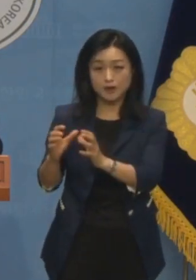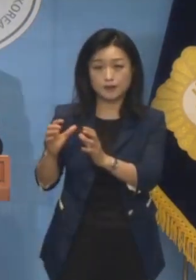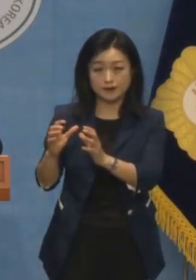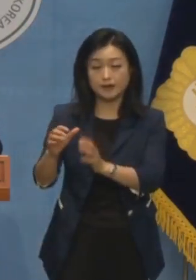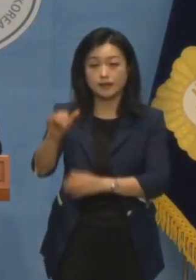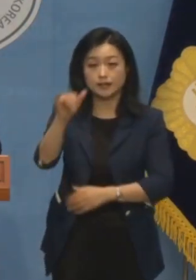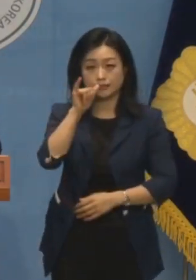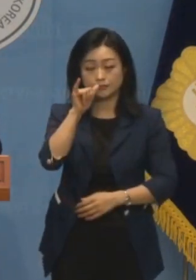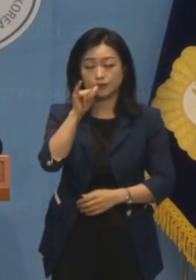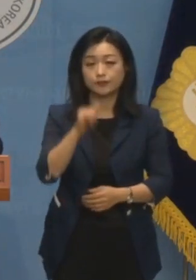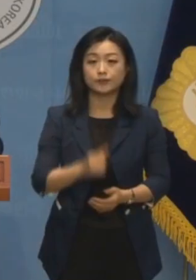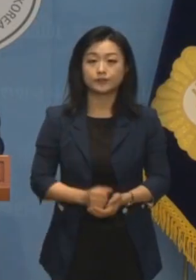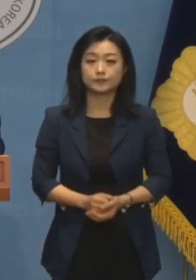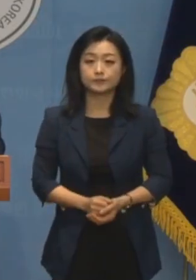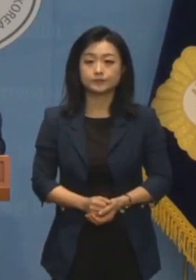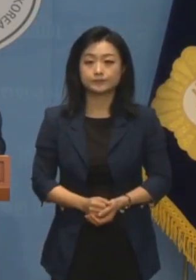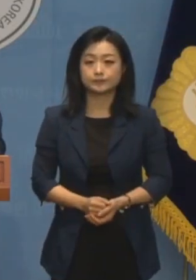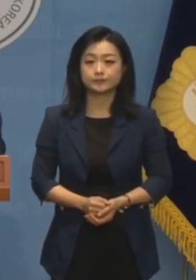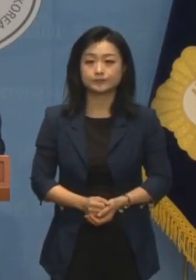강화하고 있는 중입니다.